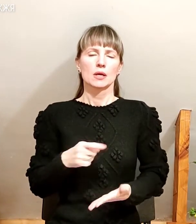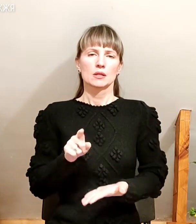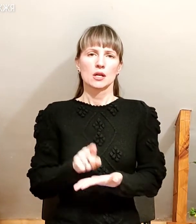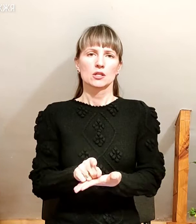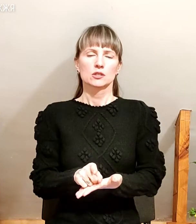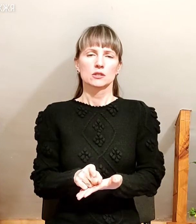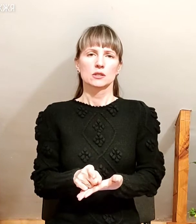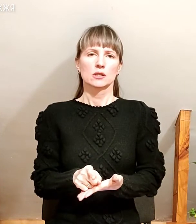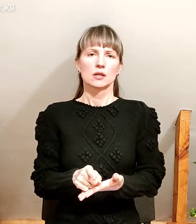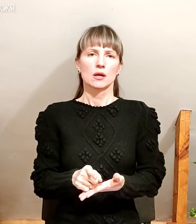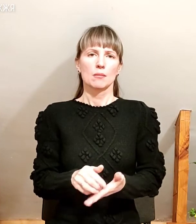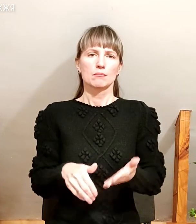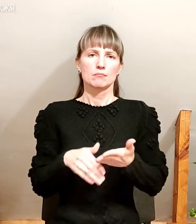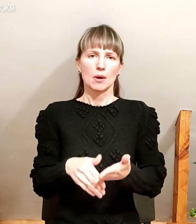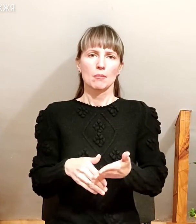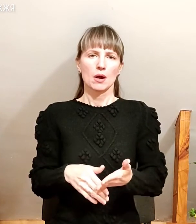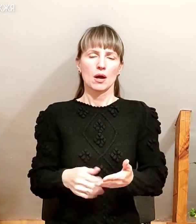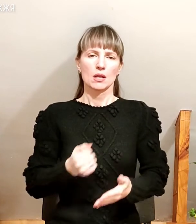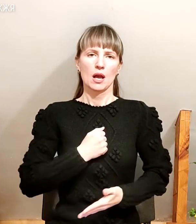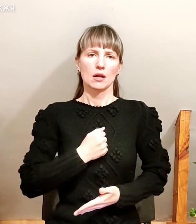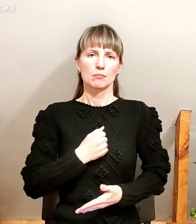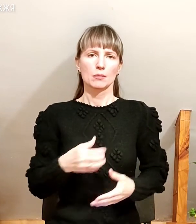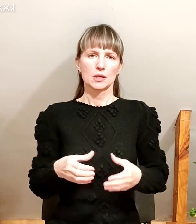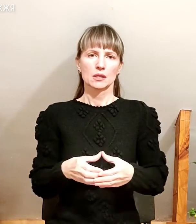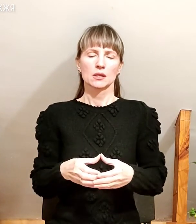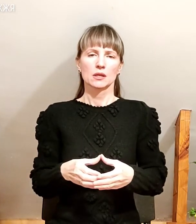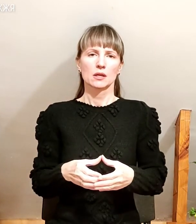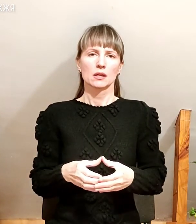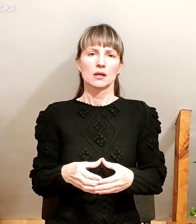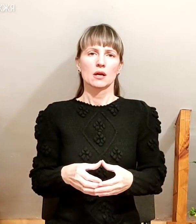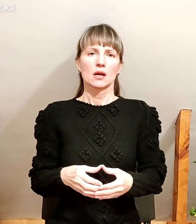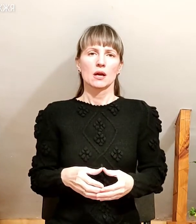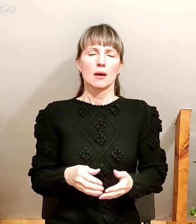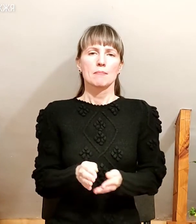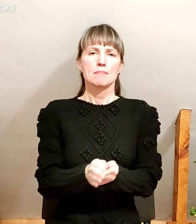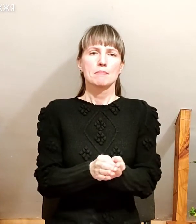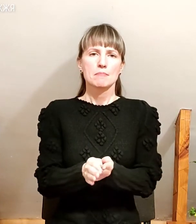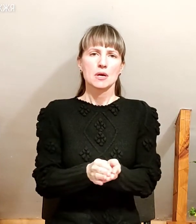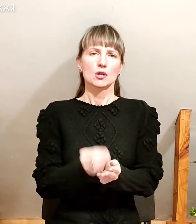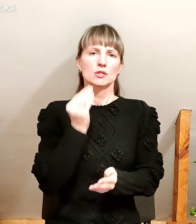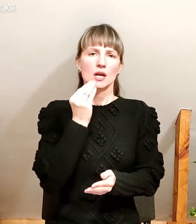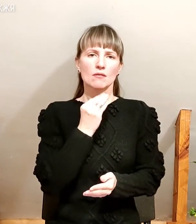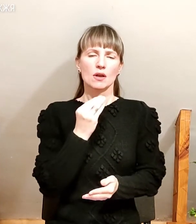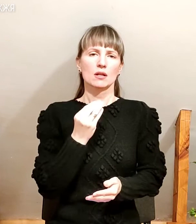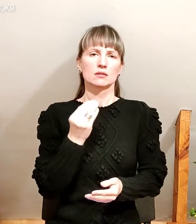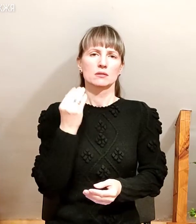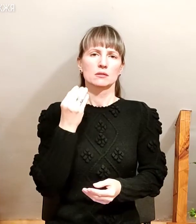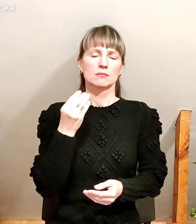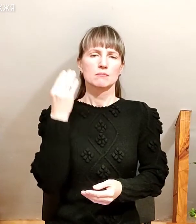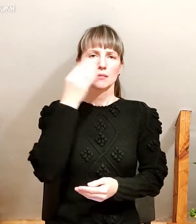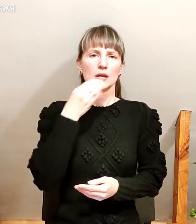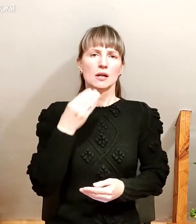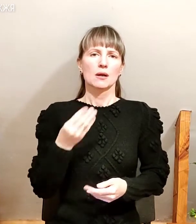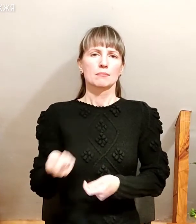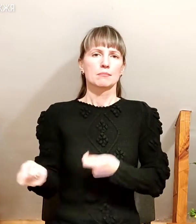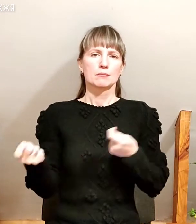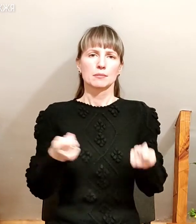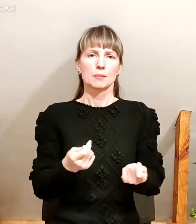повинні допомагати армії. Мило, серветки, мийні засоби доставив під стіни управління службовець